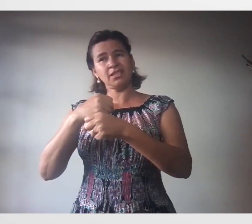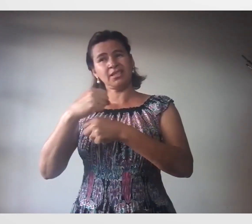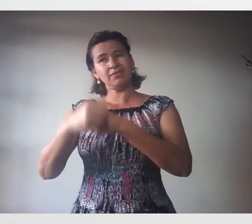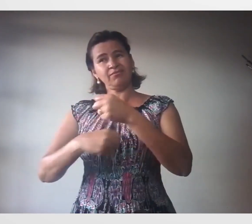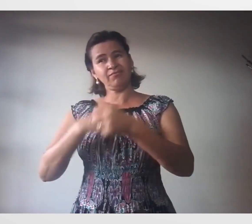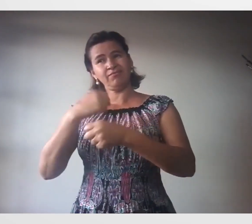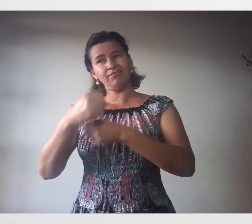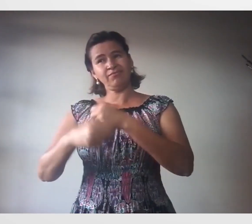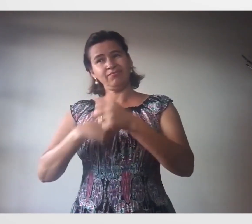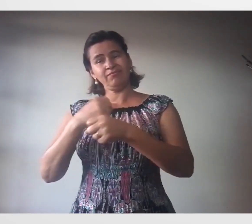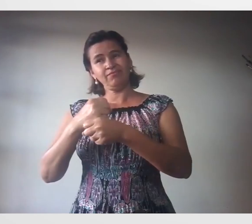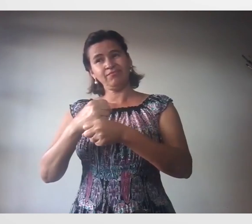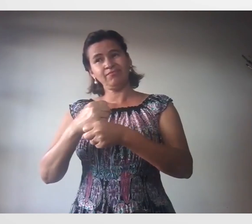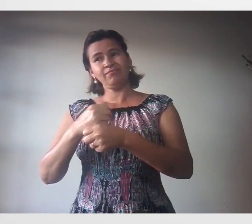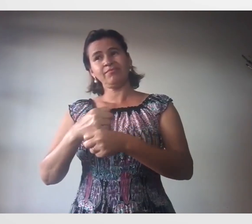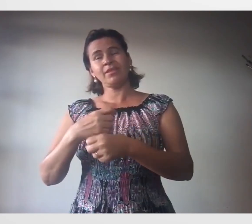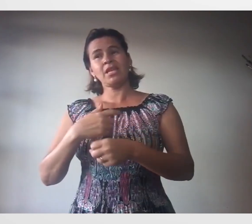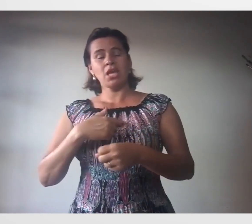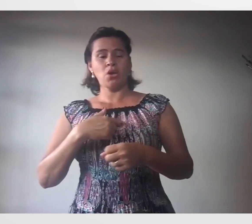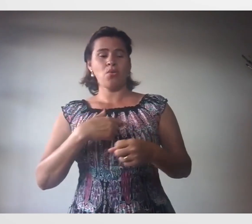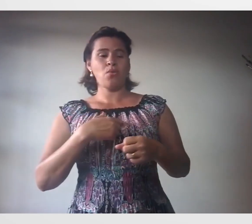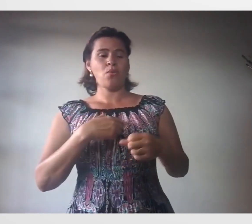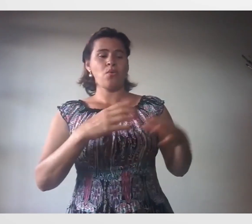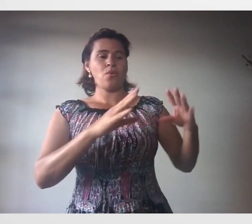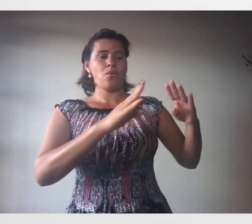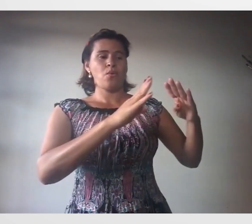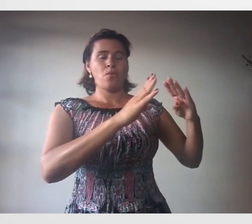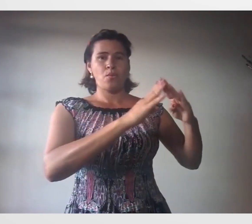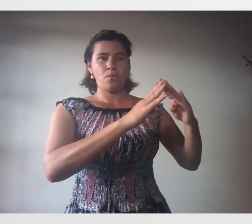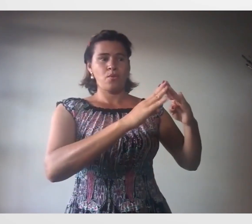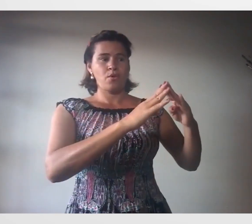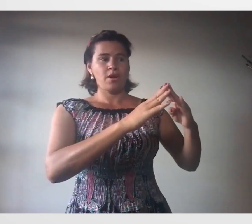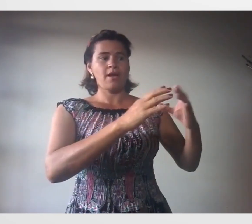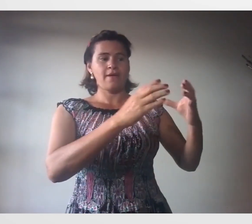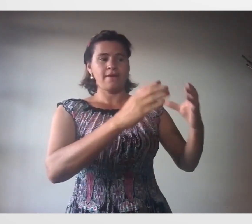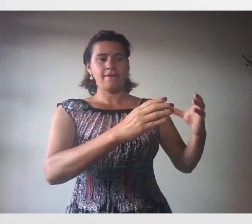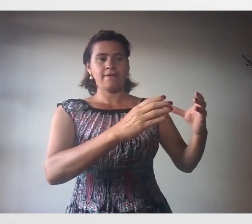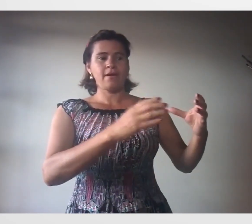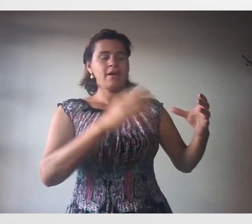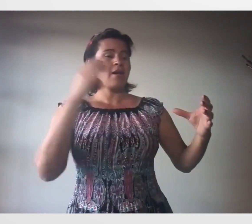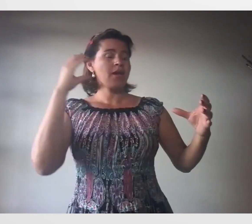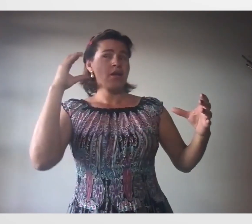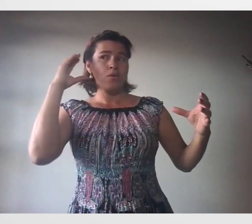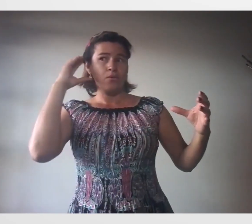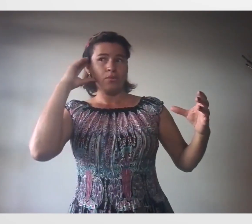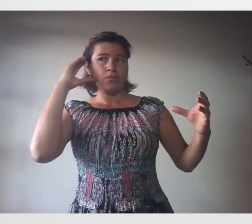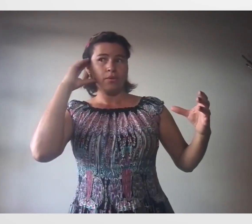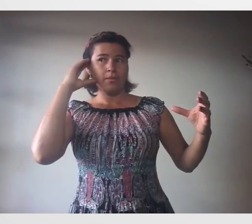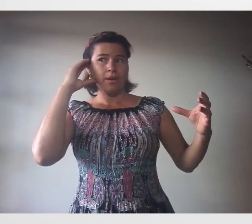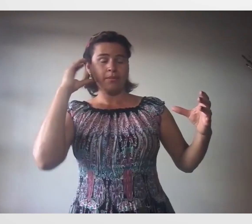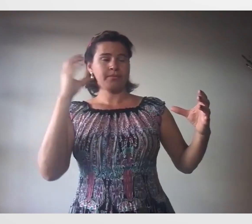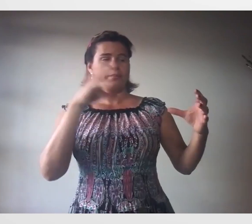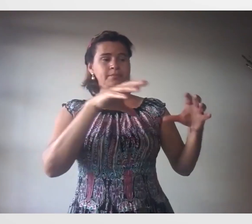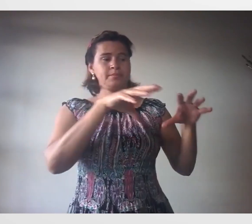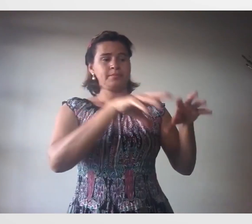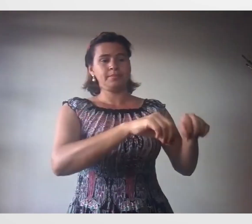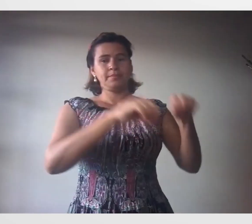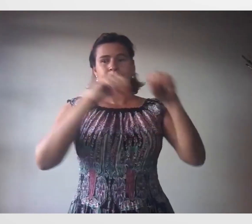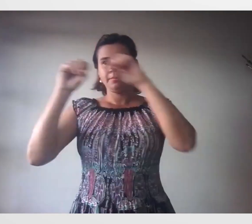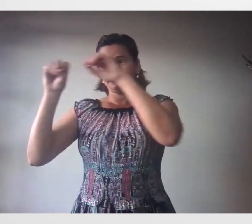E então, aconteceu que eu tive de me mudar da cidade onde eu morava e